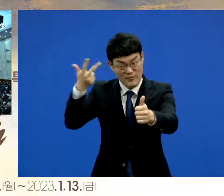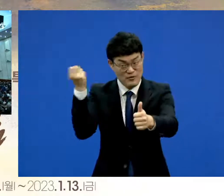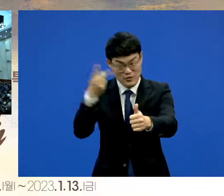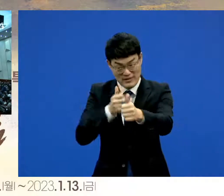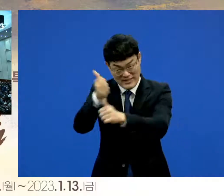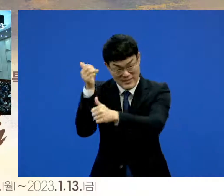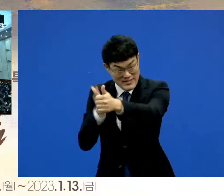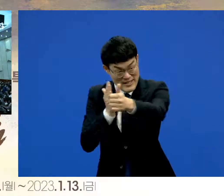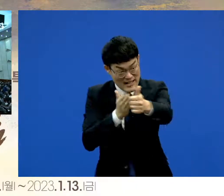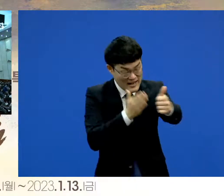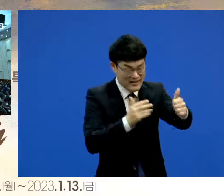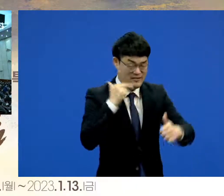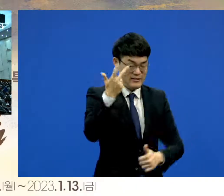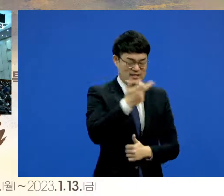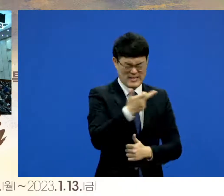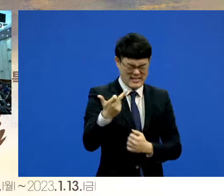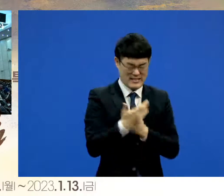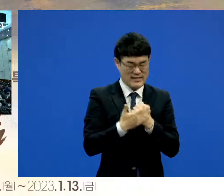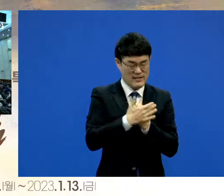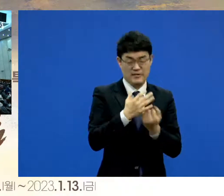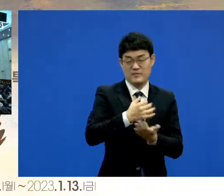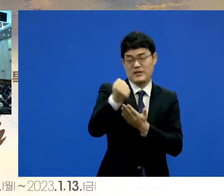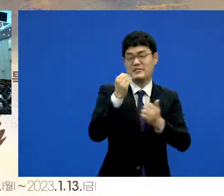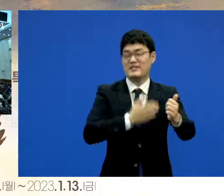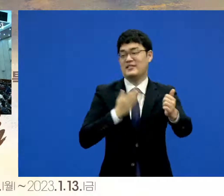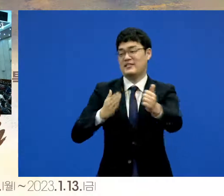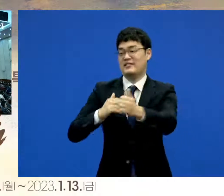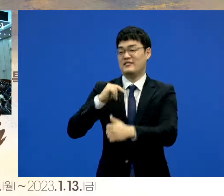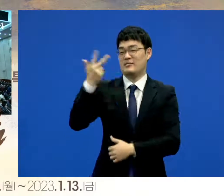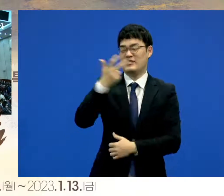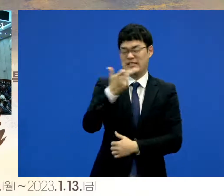다음 주간 더 큰 은혜를 받읍시다.